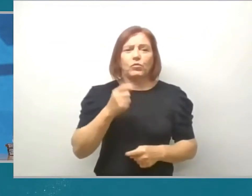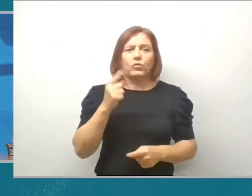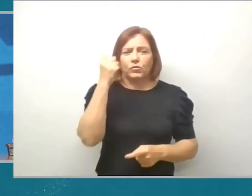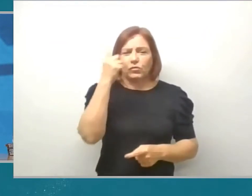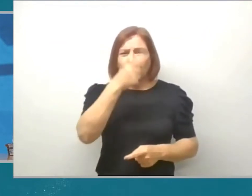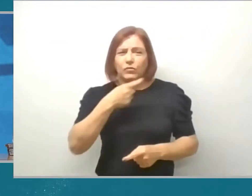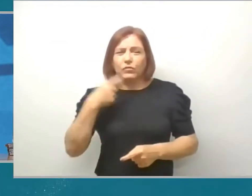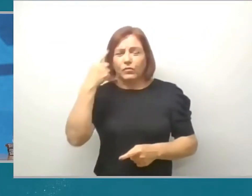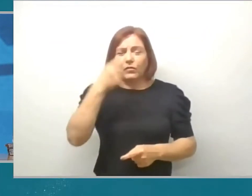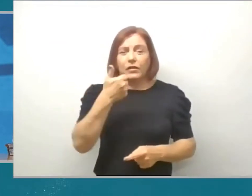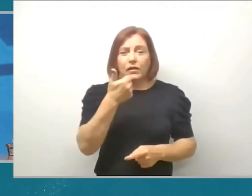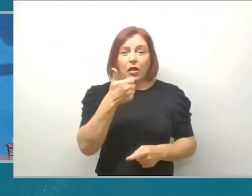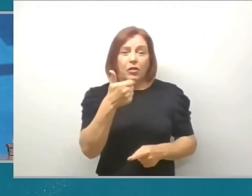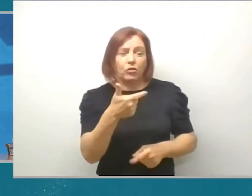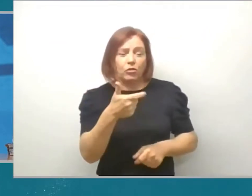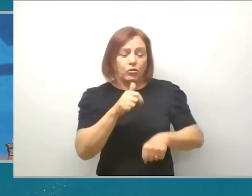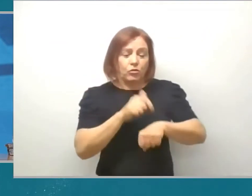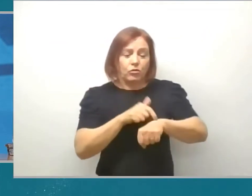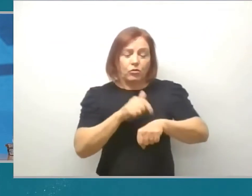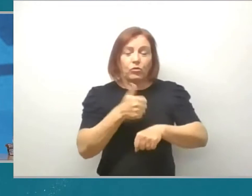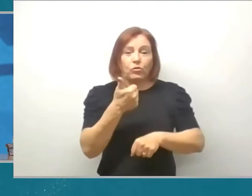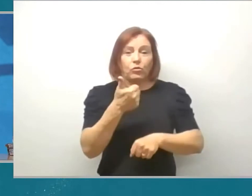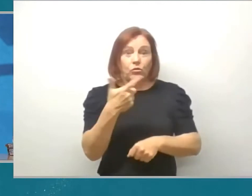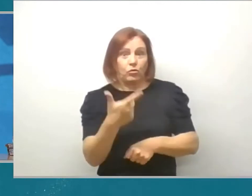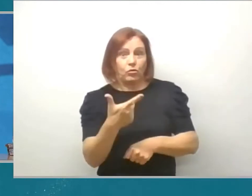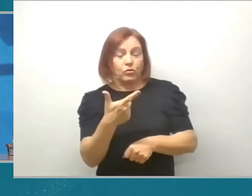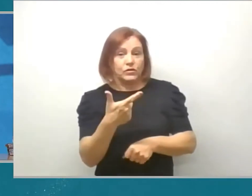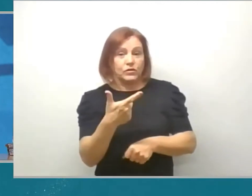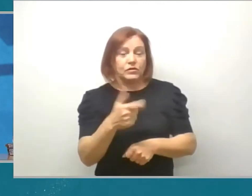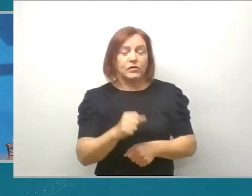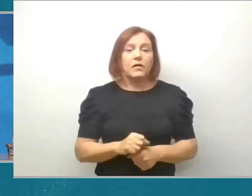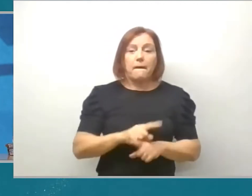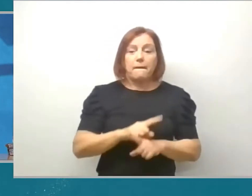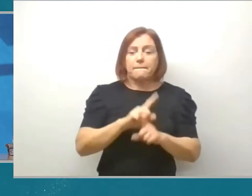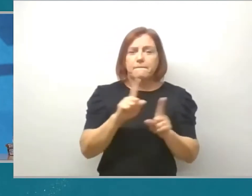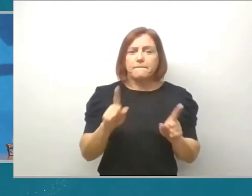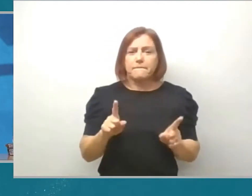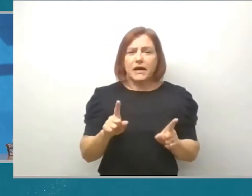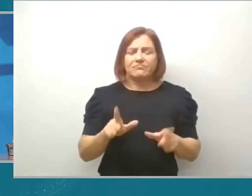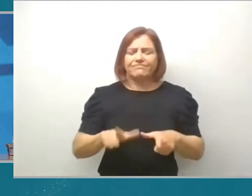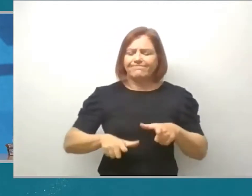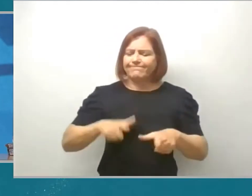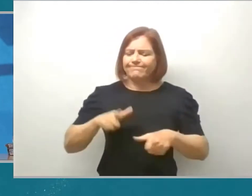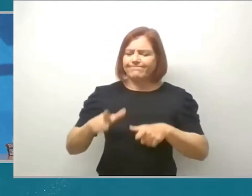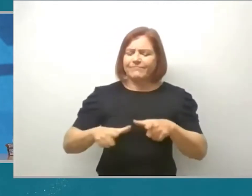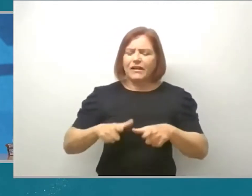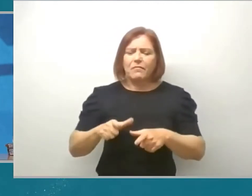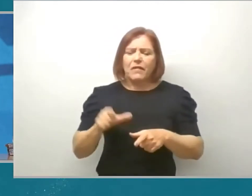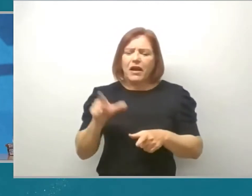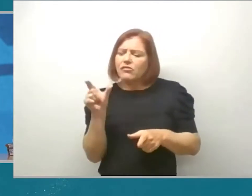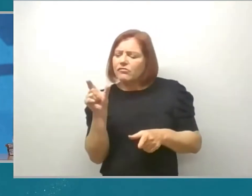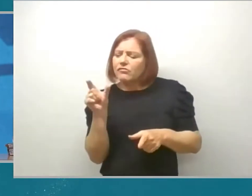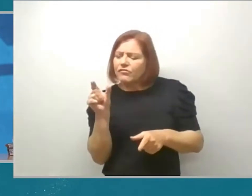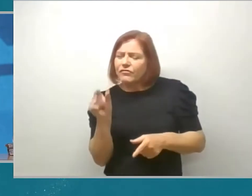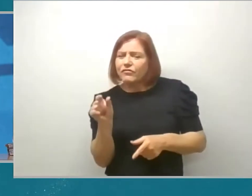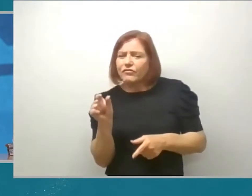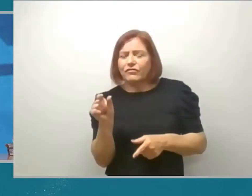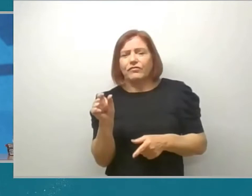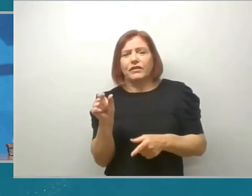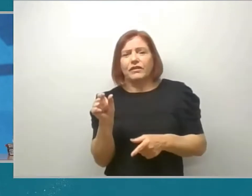no desfecho da obra do Senhor, ele nos chamou.